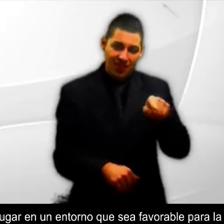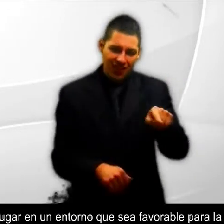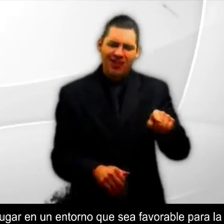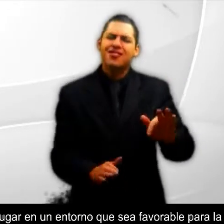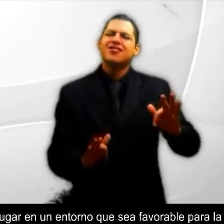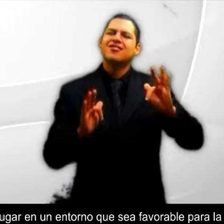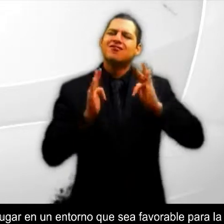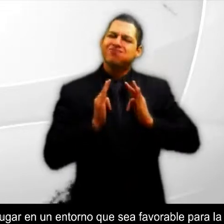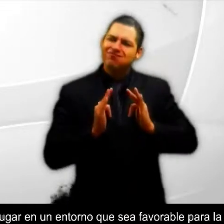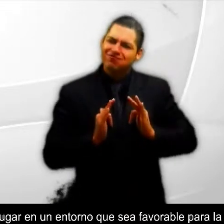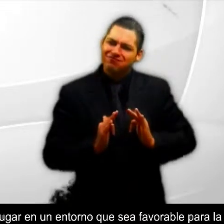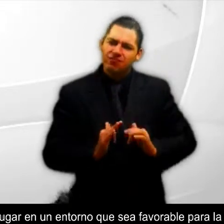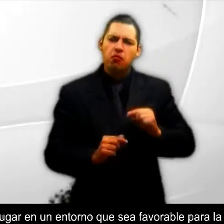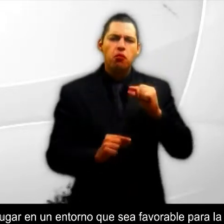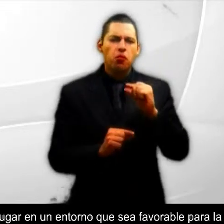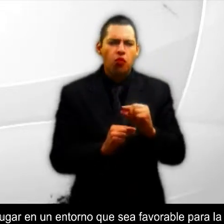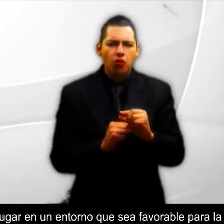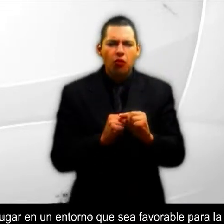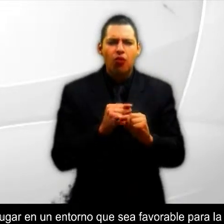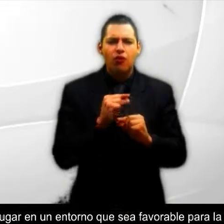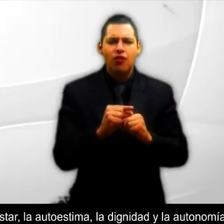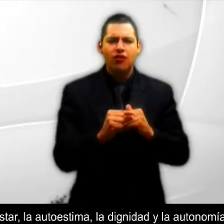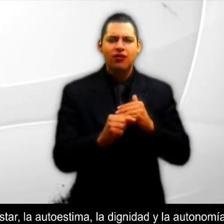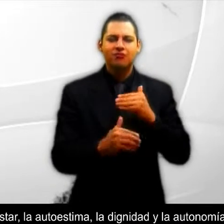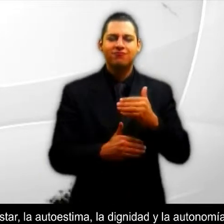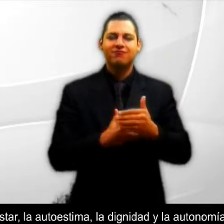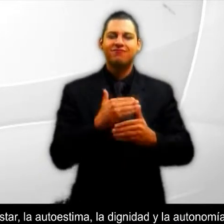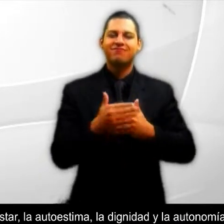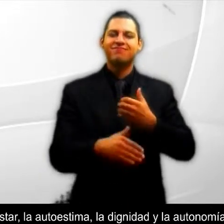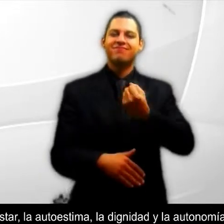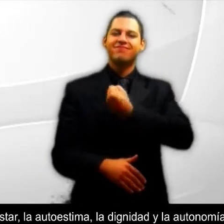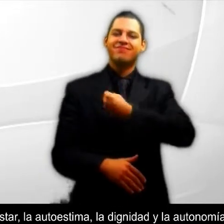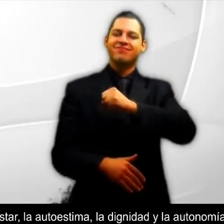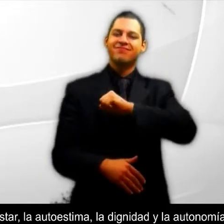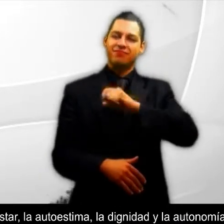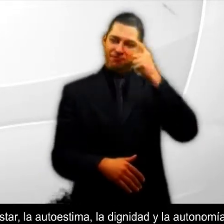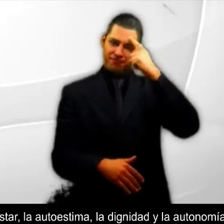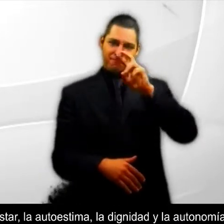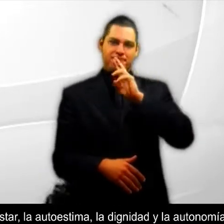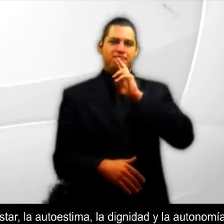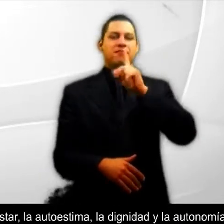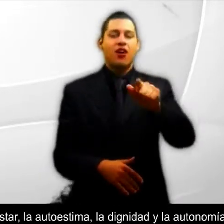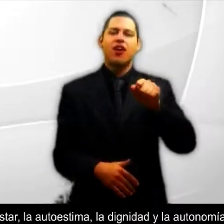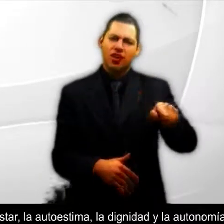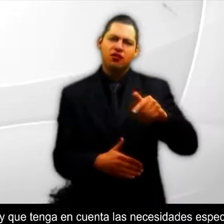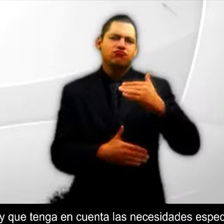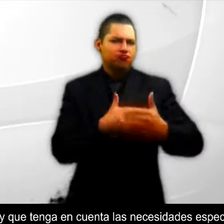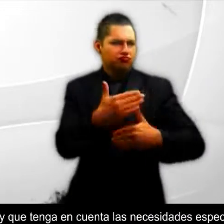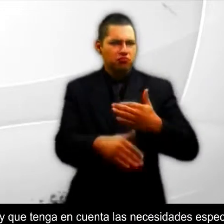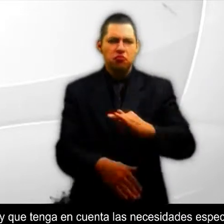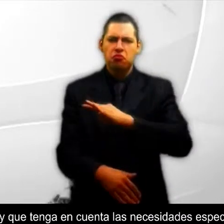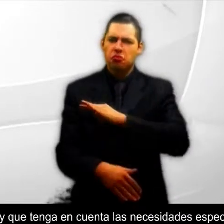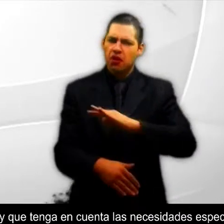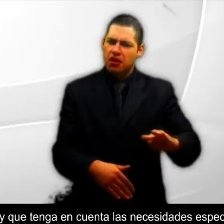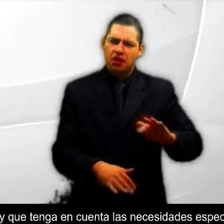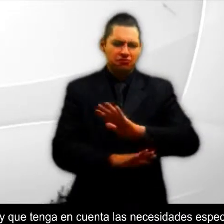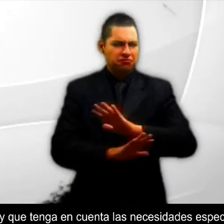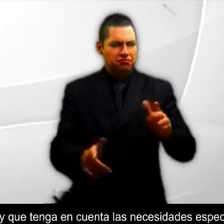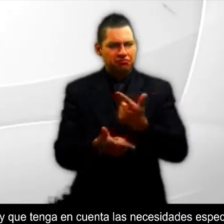un entorno que sea favorable para la salud, el bienestar, la autoestima, la dignidad y la autonomía de la persona y que tenga en cuenta las